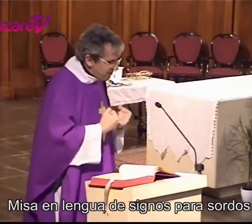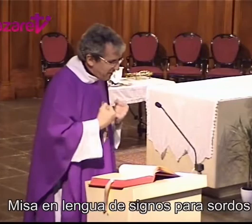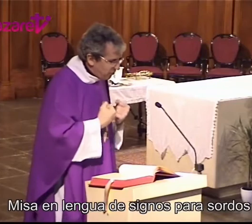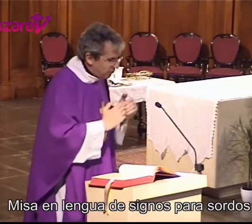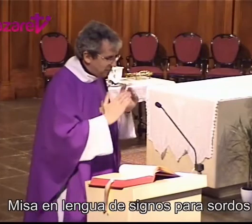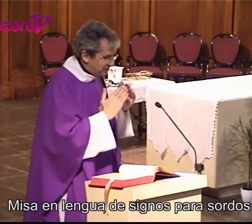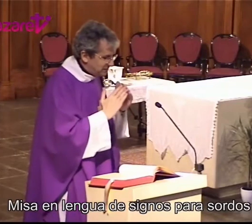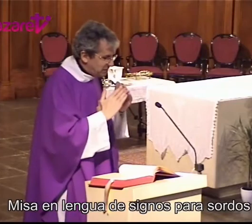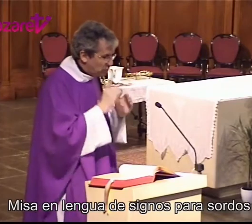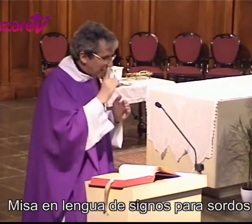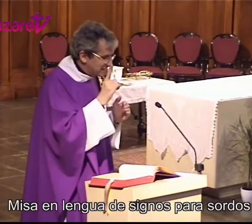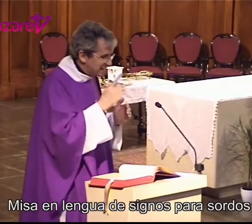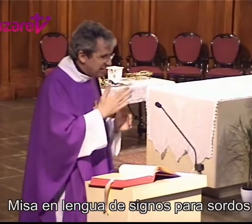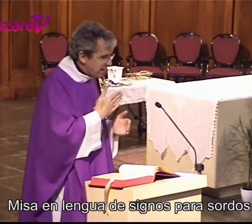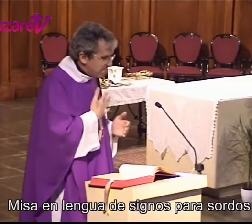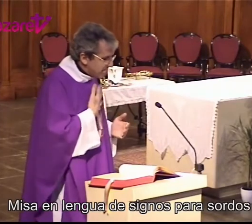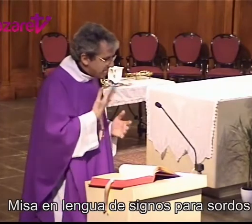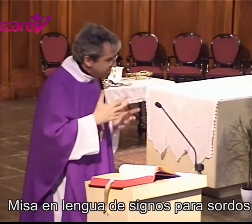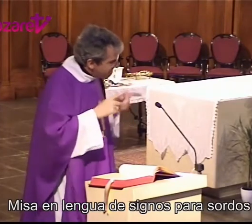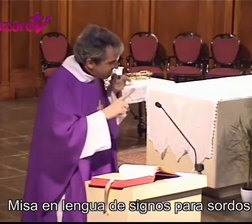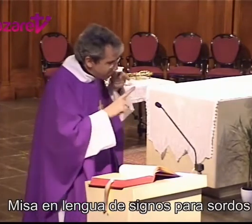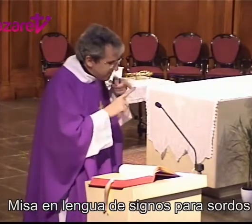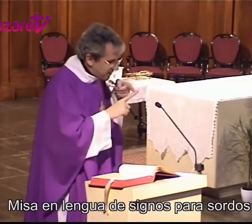celo de tu casa me devora».